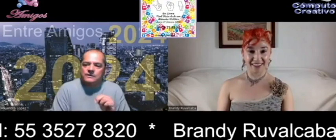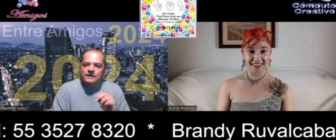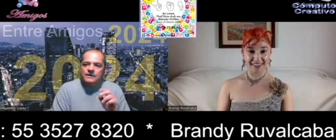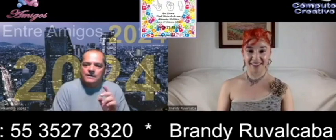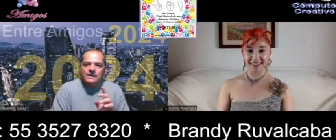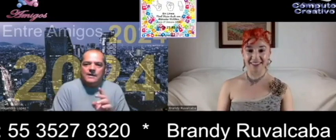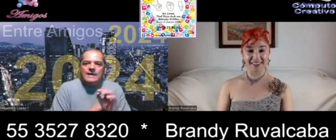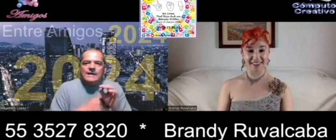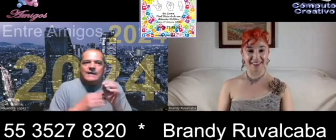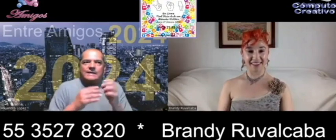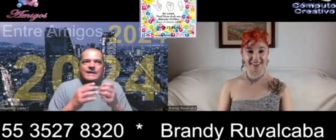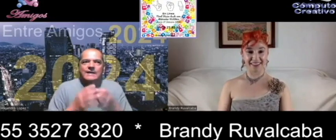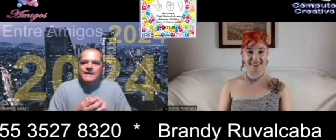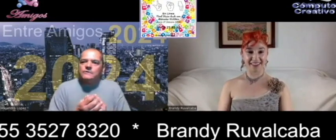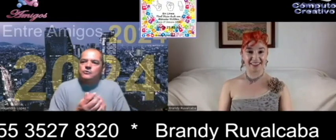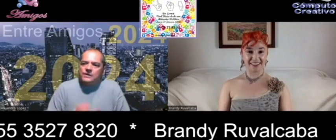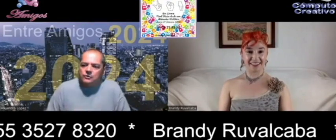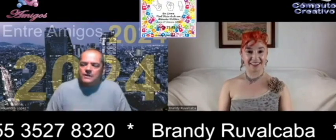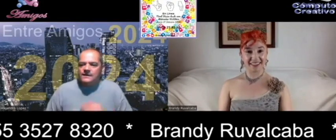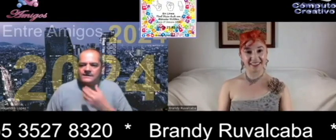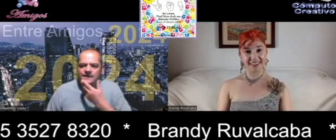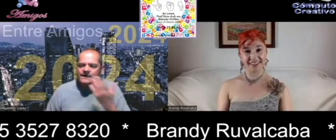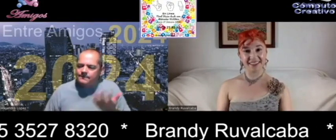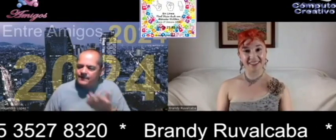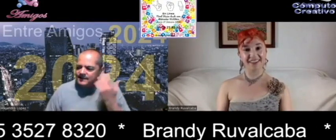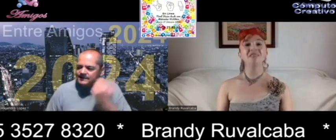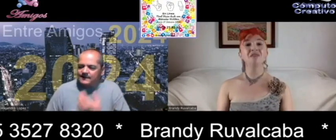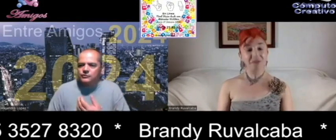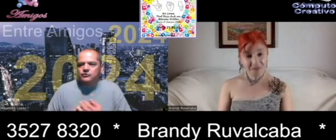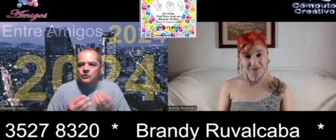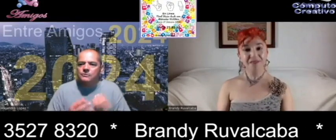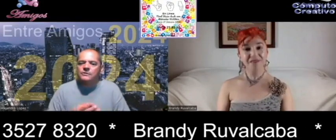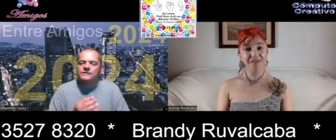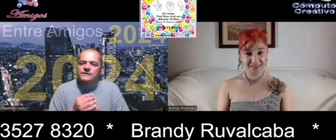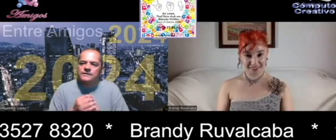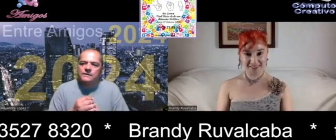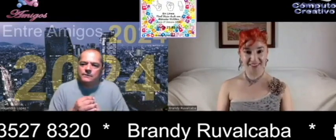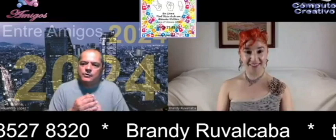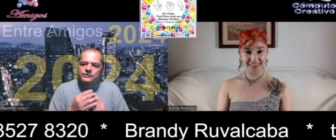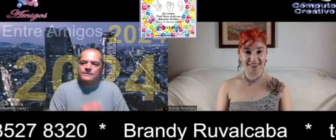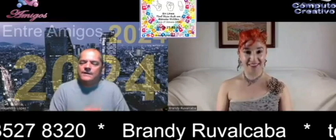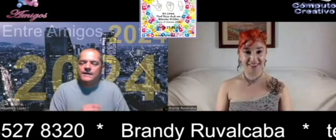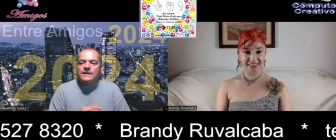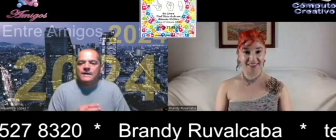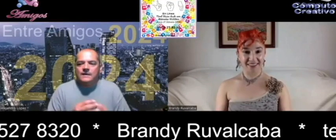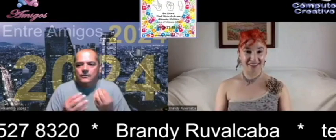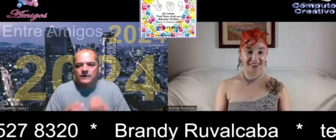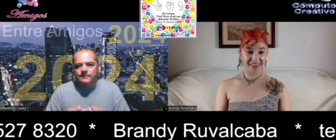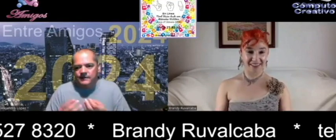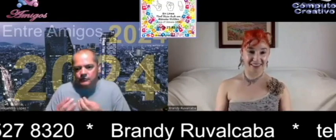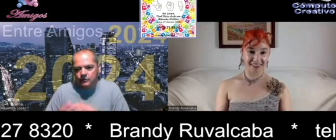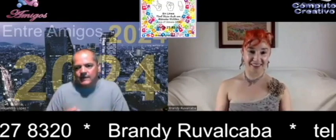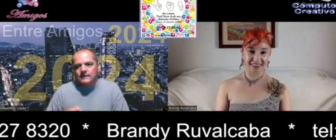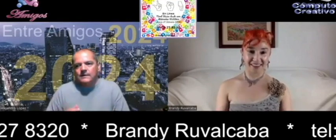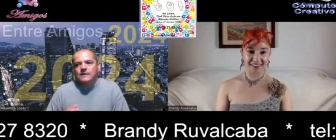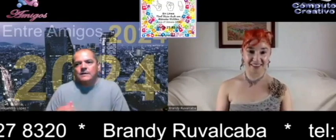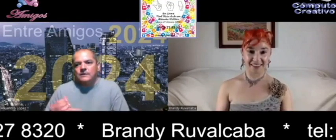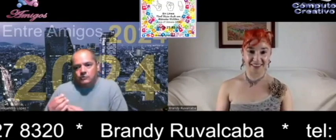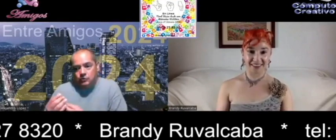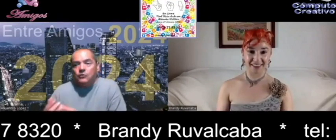amigos tenían sus celulares que de repente decíamos, ¿cómo es posible que una